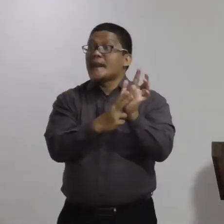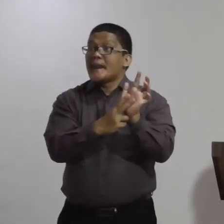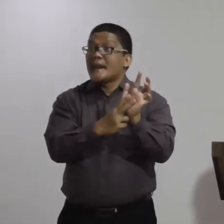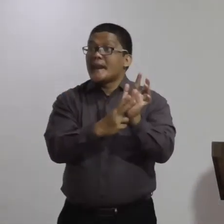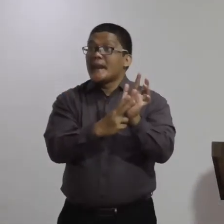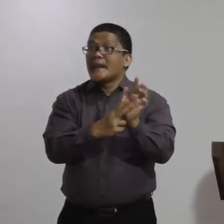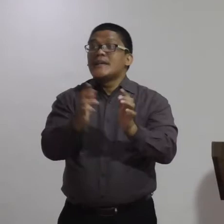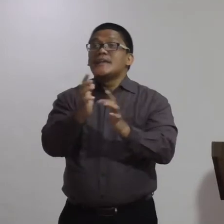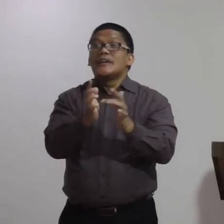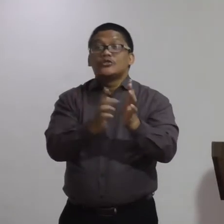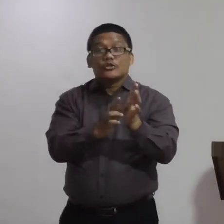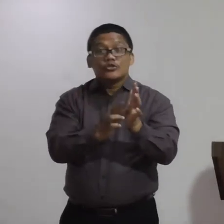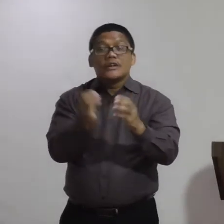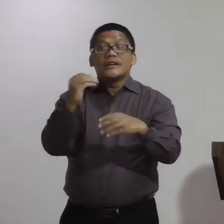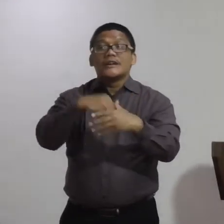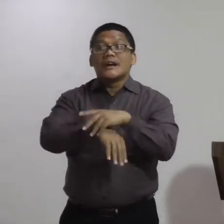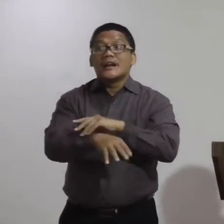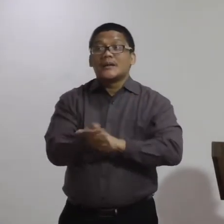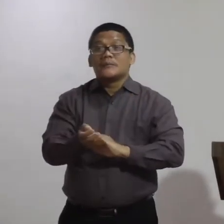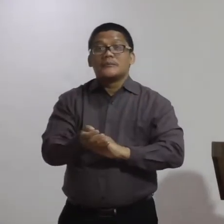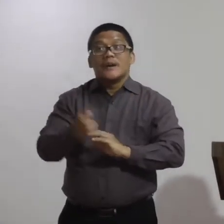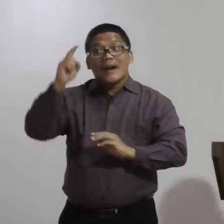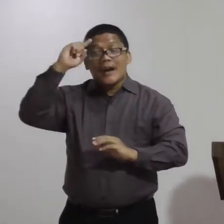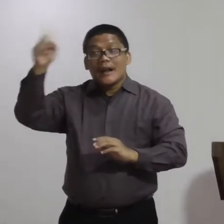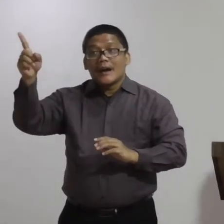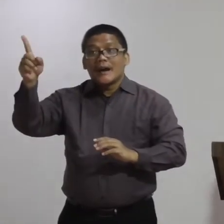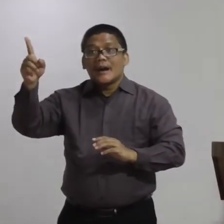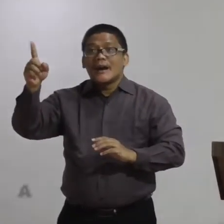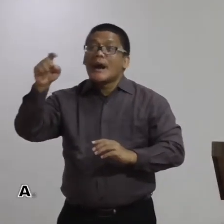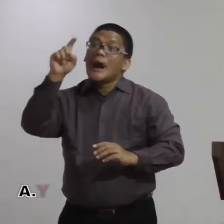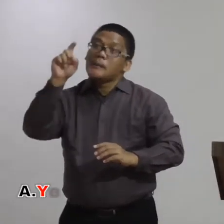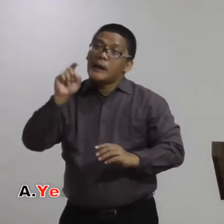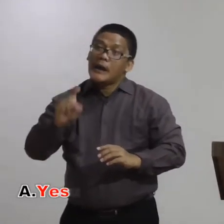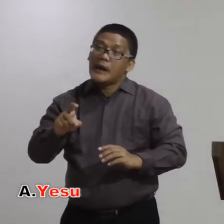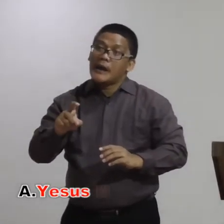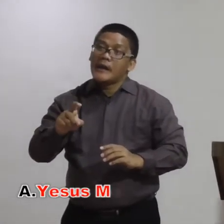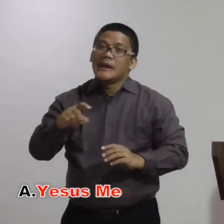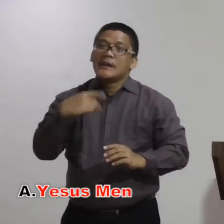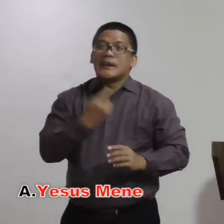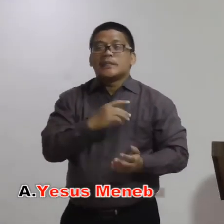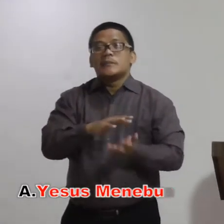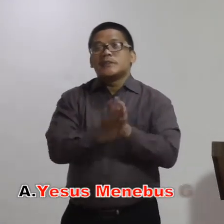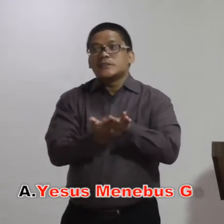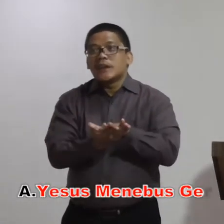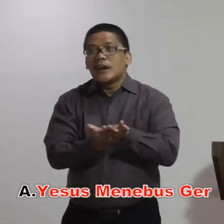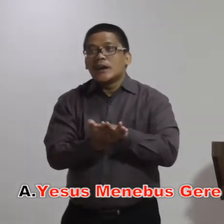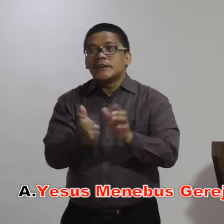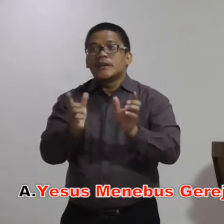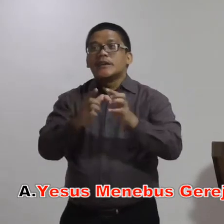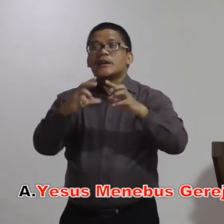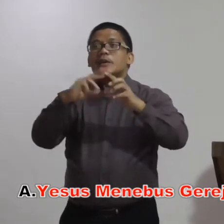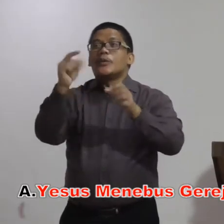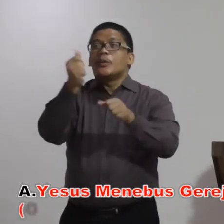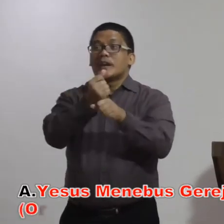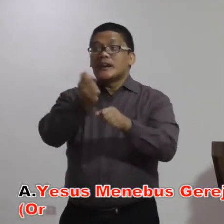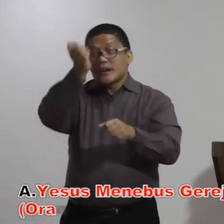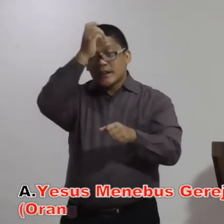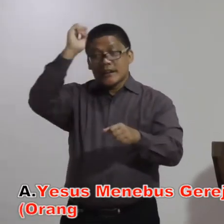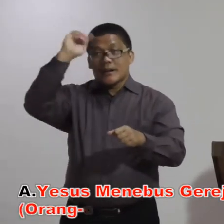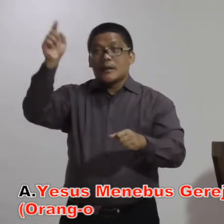peranan Yesus di dalamnya? Ya, sehingga kita menjadi warga kerajaan Allah. Yang pertama, Kristus menembus